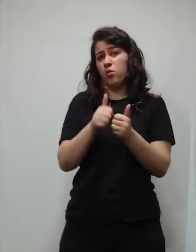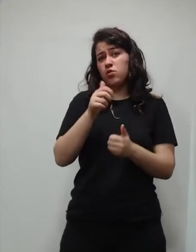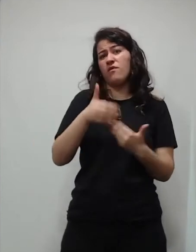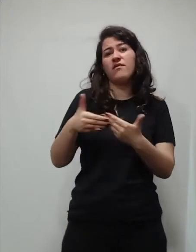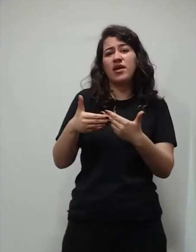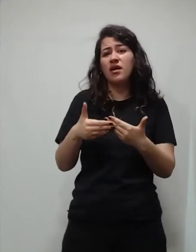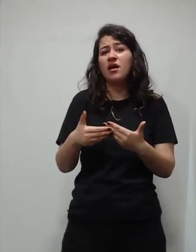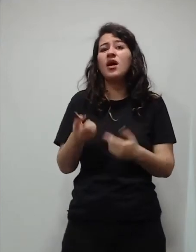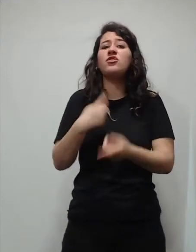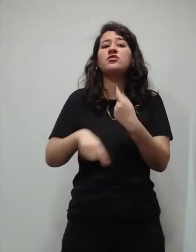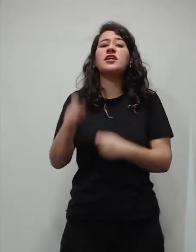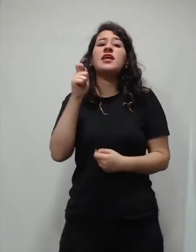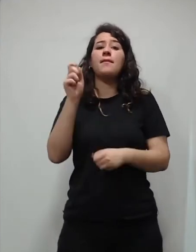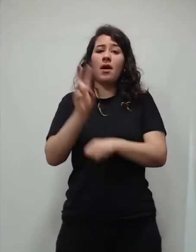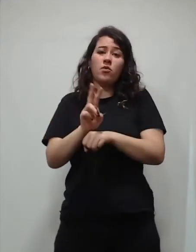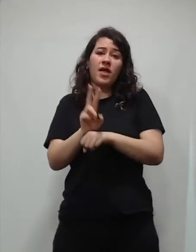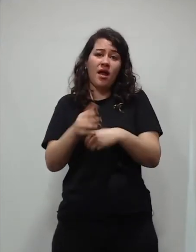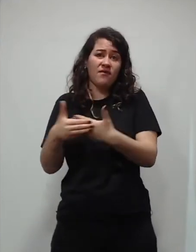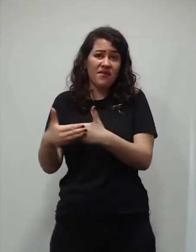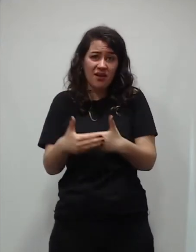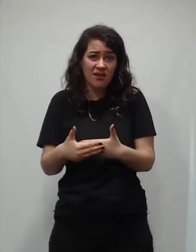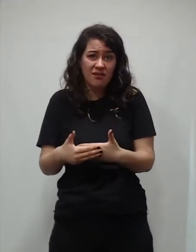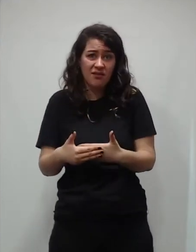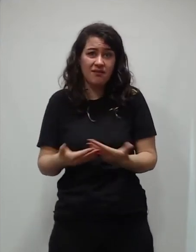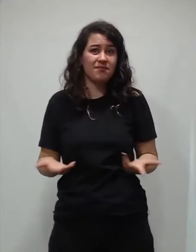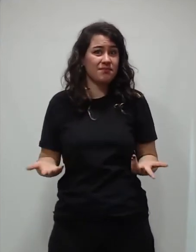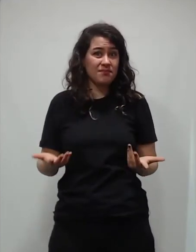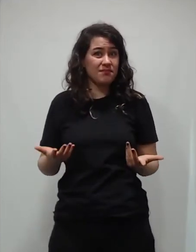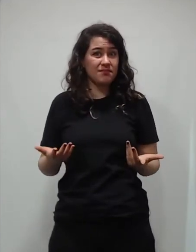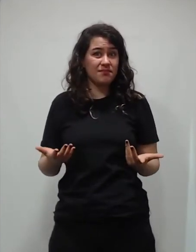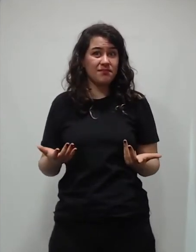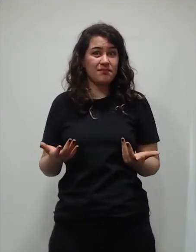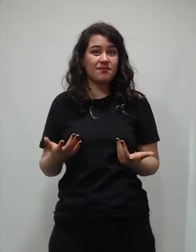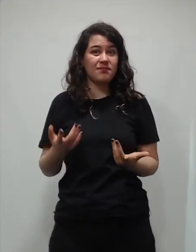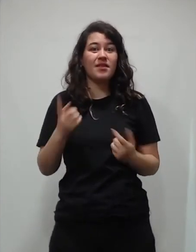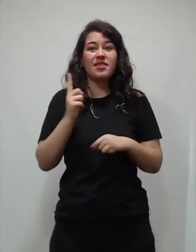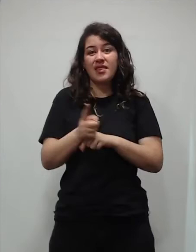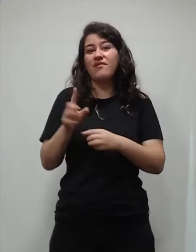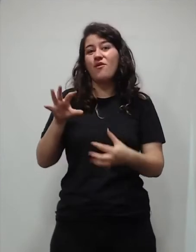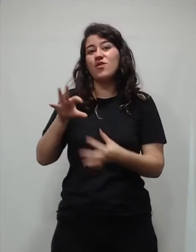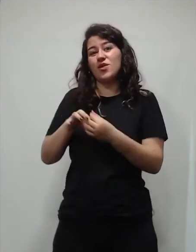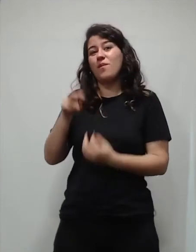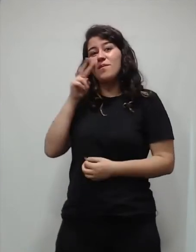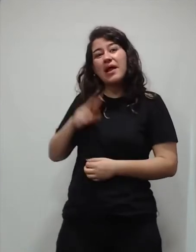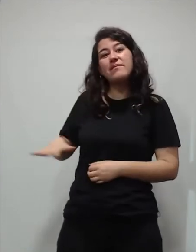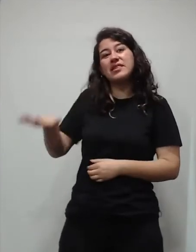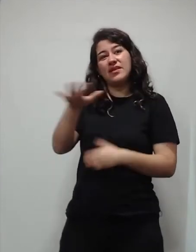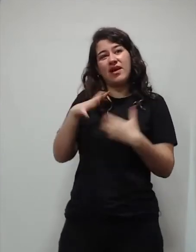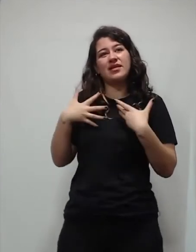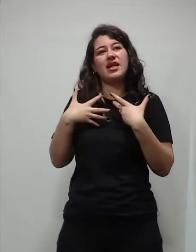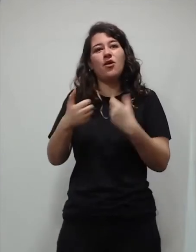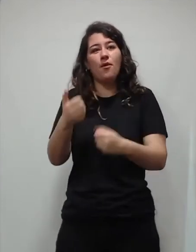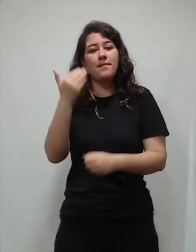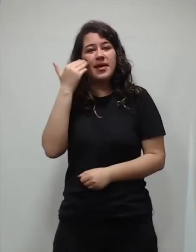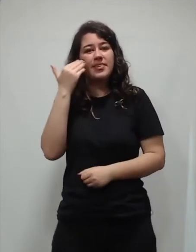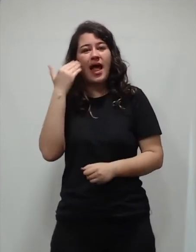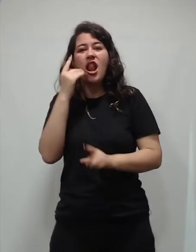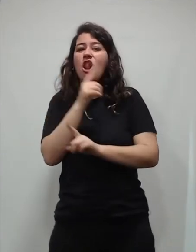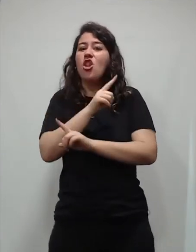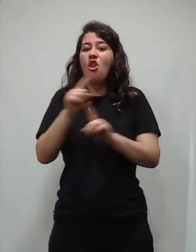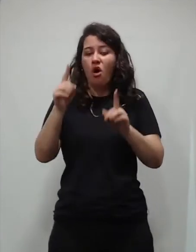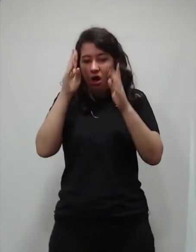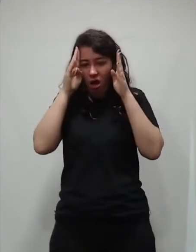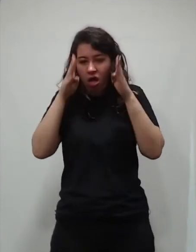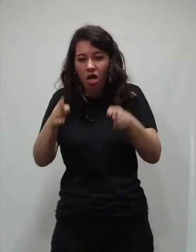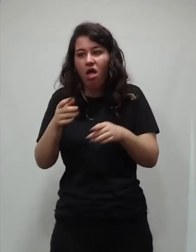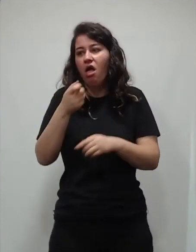está apto para estar con ese bebé? ¿No será entonces que hay que tener una perspectiva de salud mental no